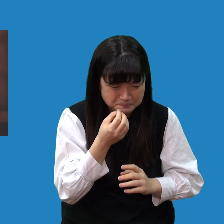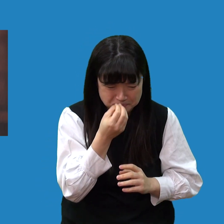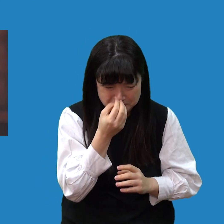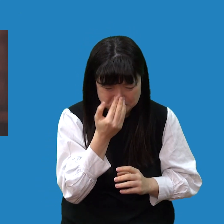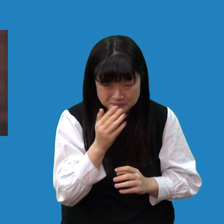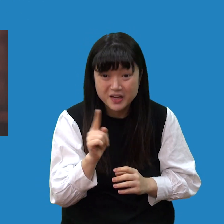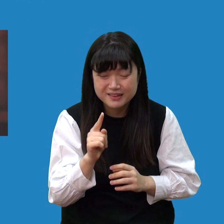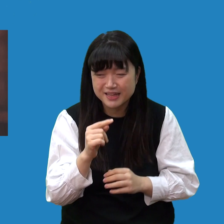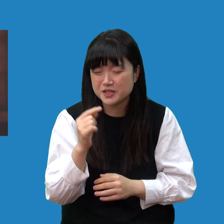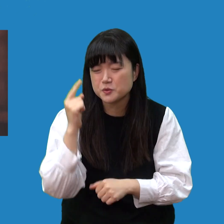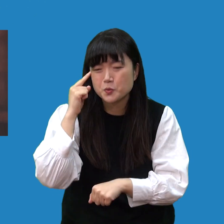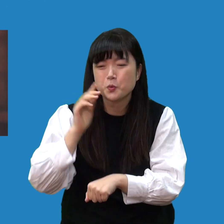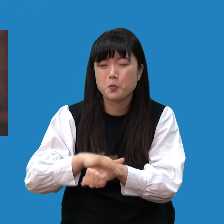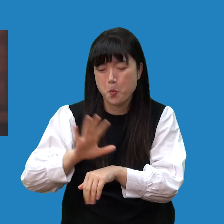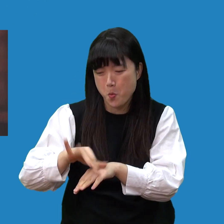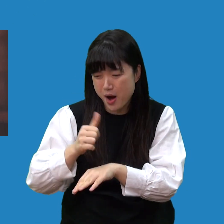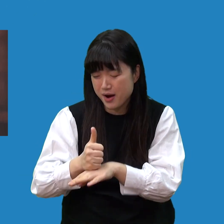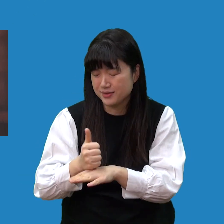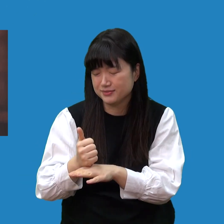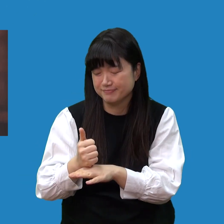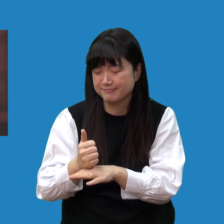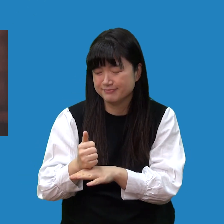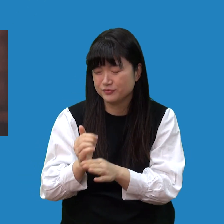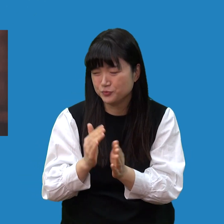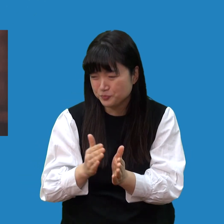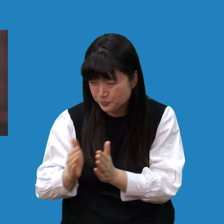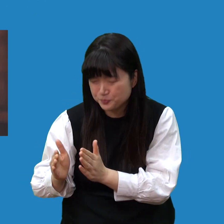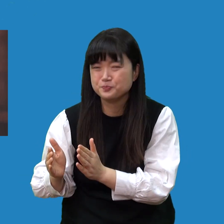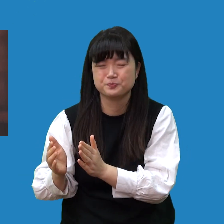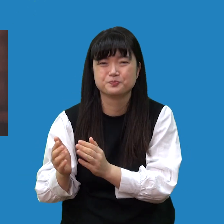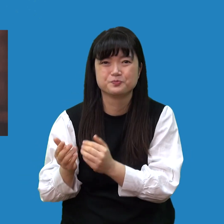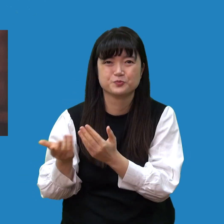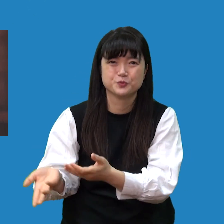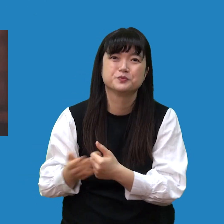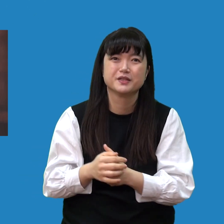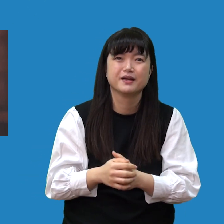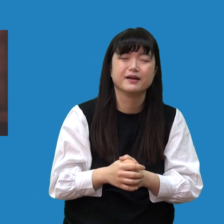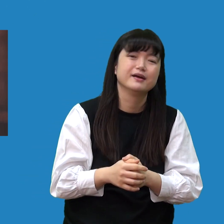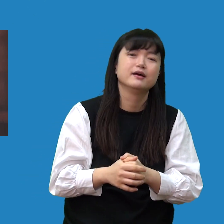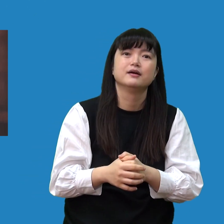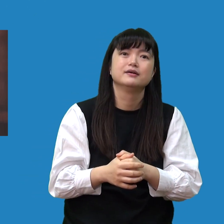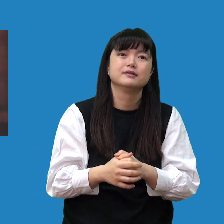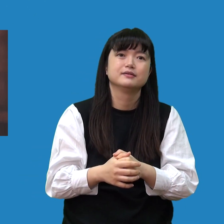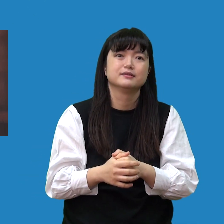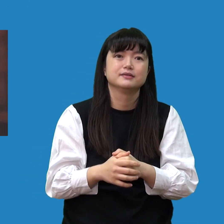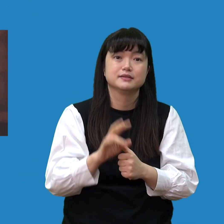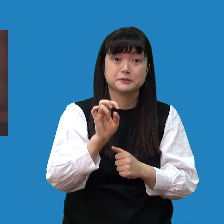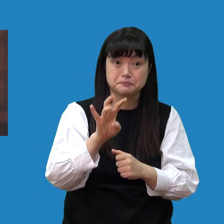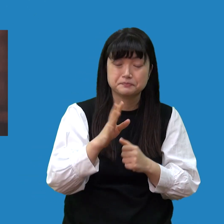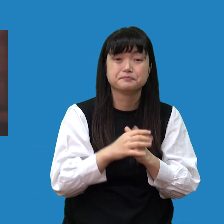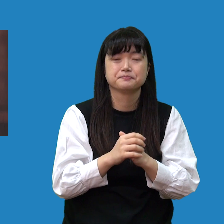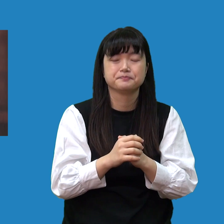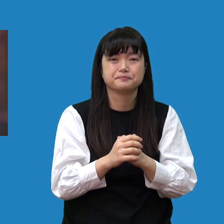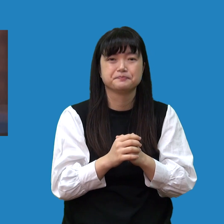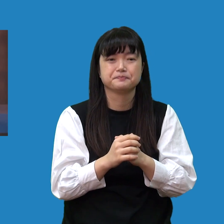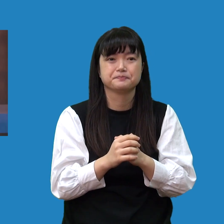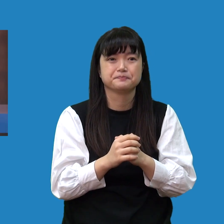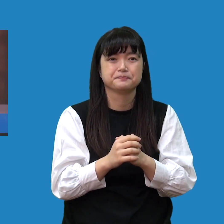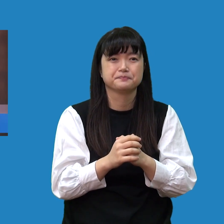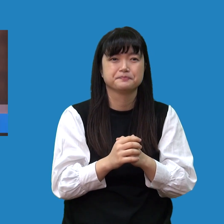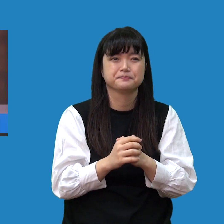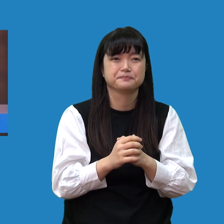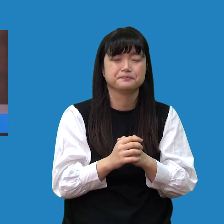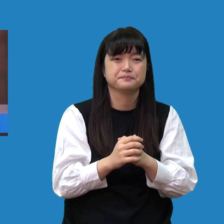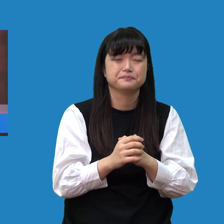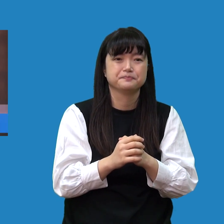아들 솔로몬이 건축하도록 준비만 합니다. 자, 본문의 24절 한번 읽어보세요. 본문의 24절 다